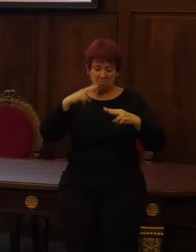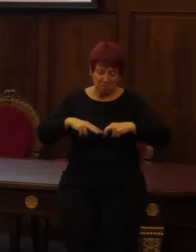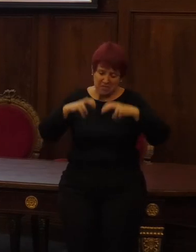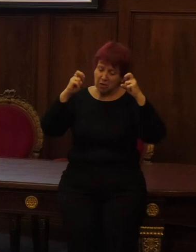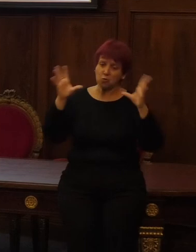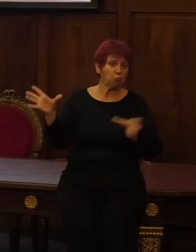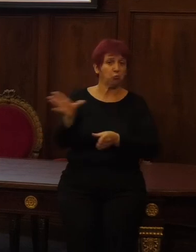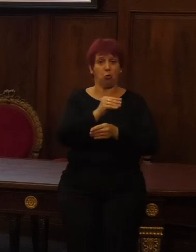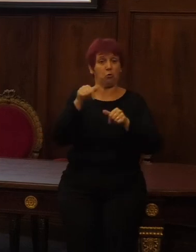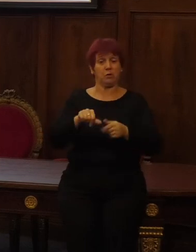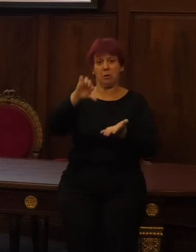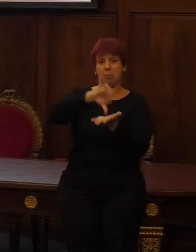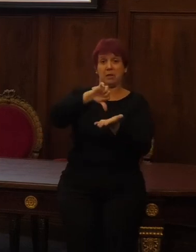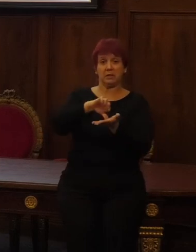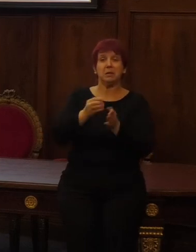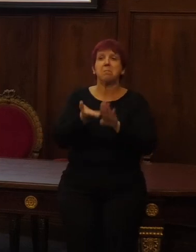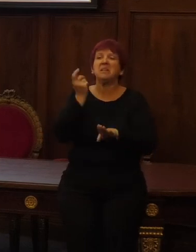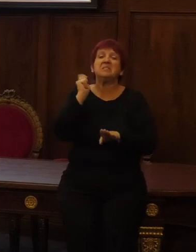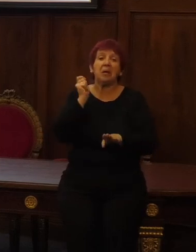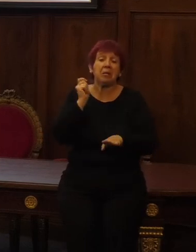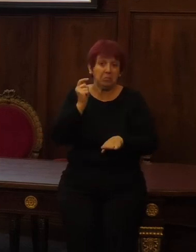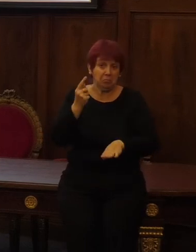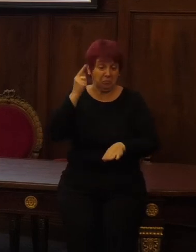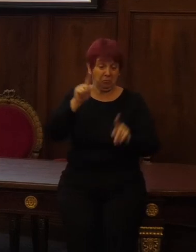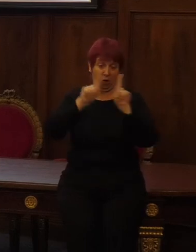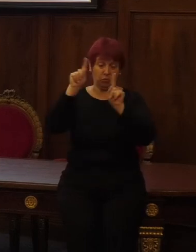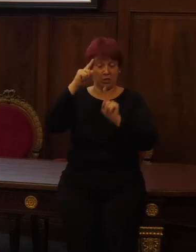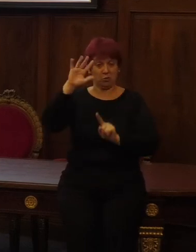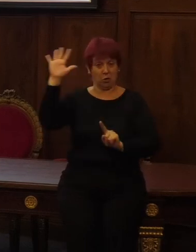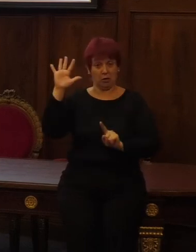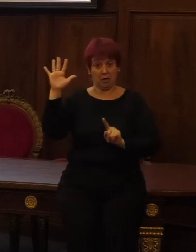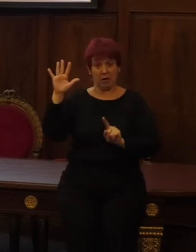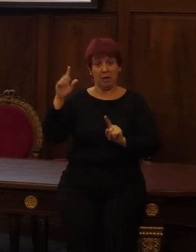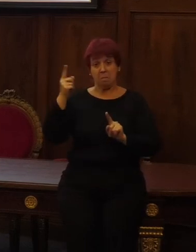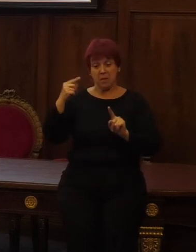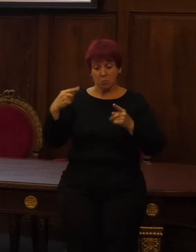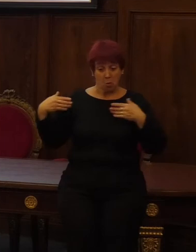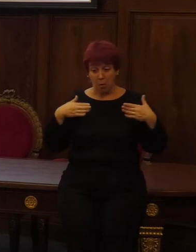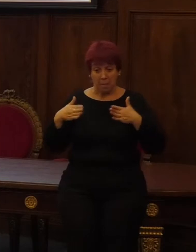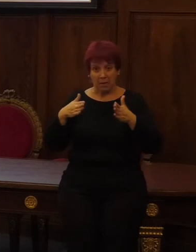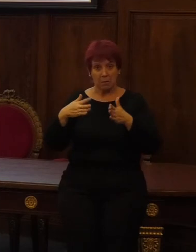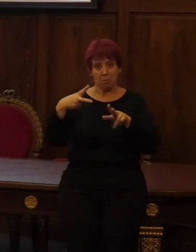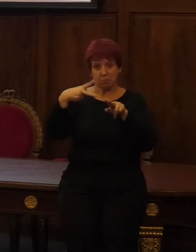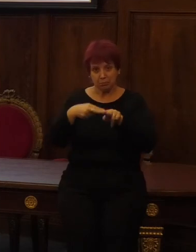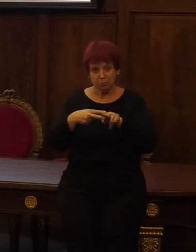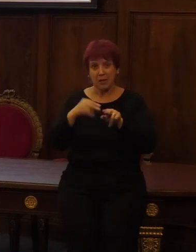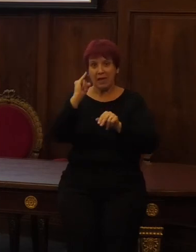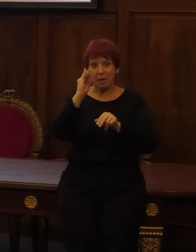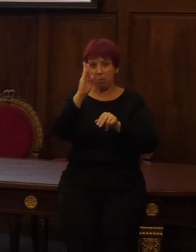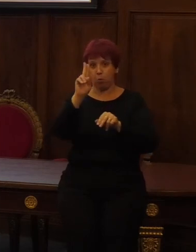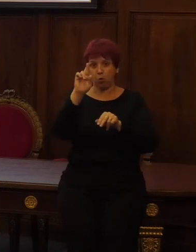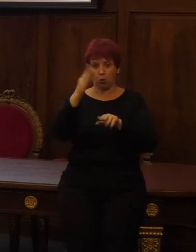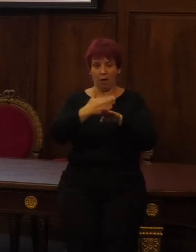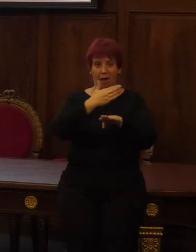país, es la Facultad de Psicología. Estuvimos en medio camino entre el IPUR